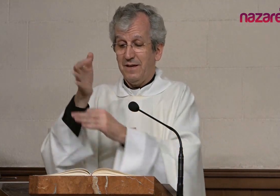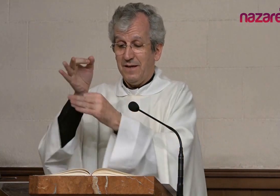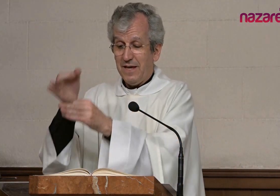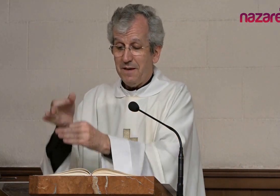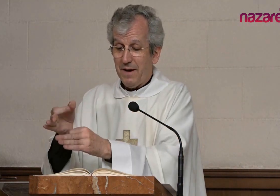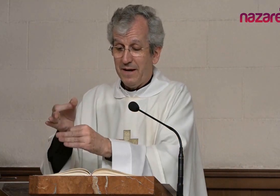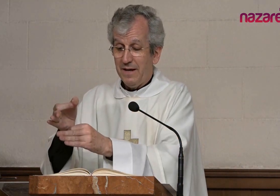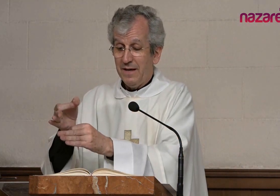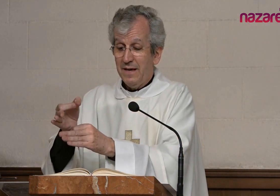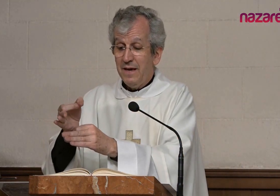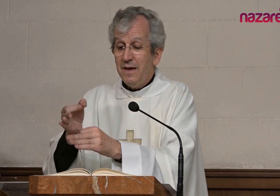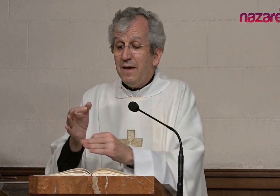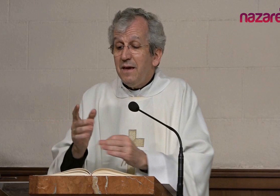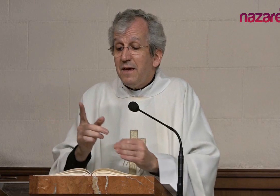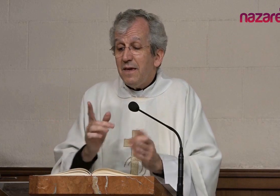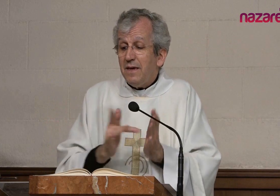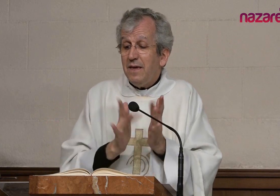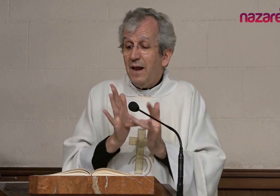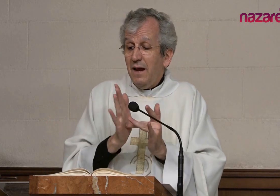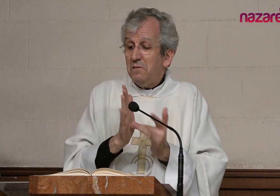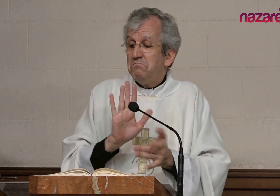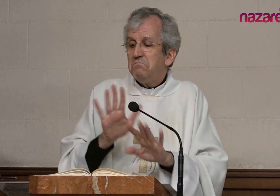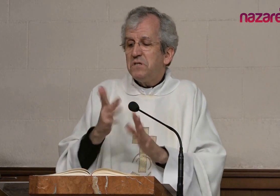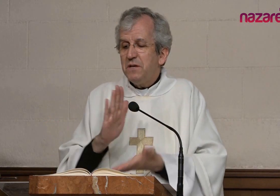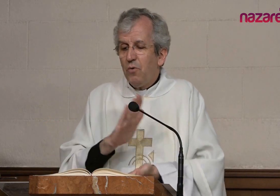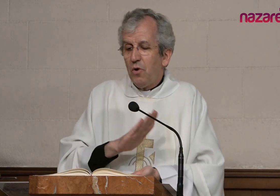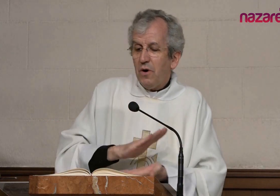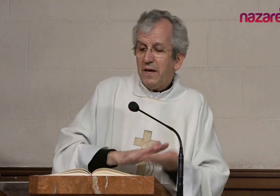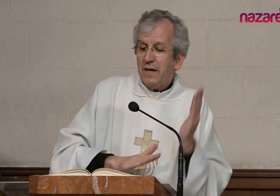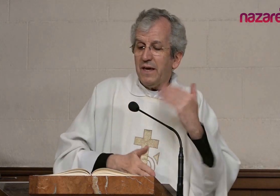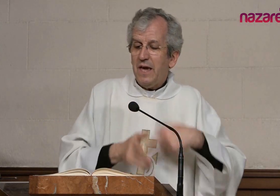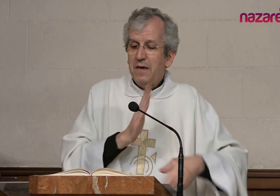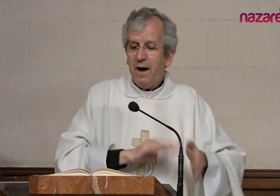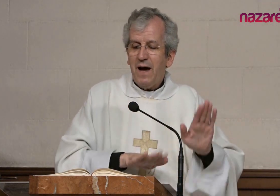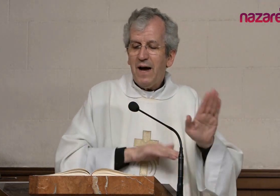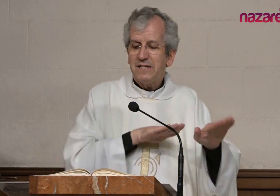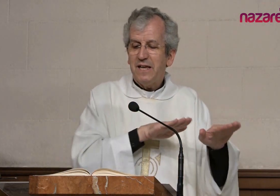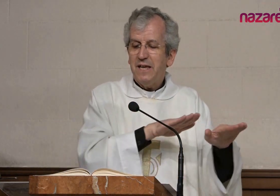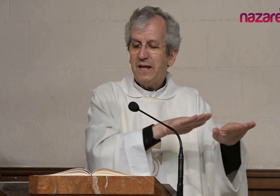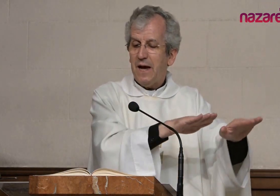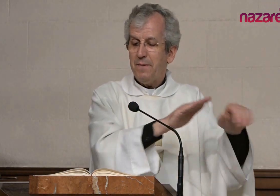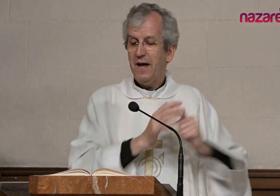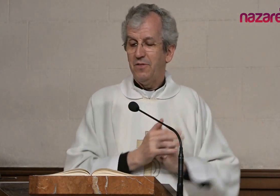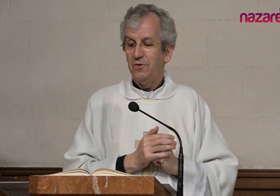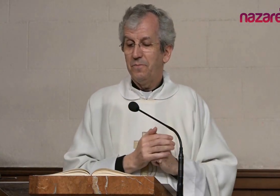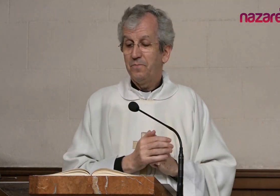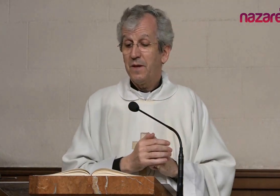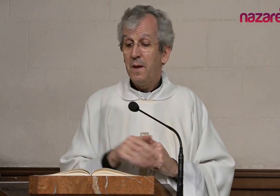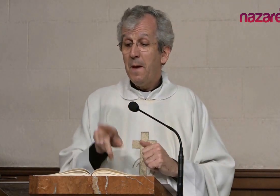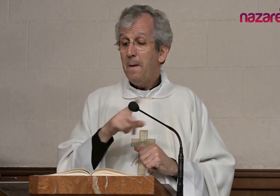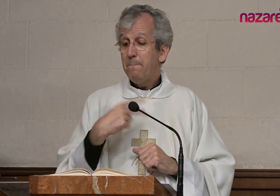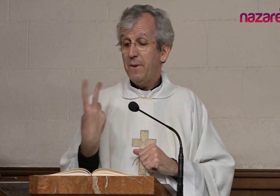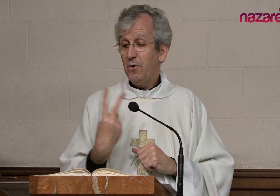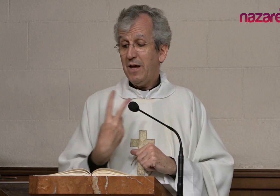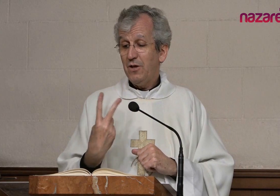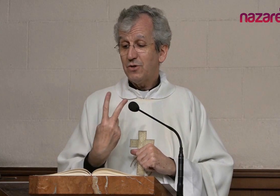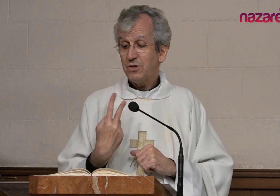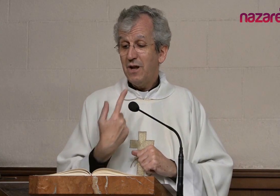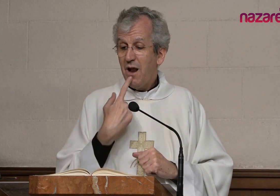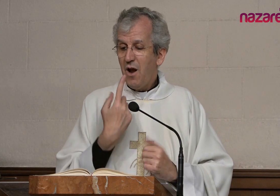donde iban y él simuló que iba a seguir caminando, pero ellos